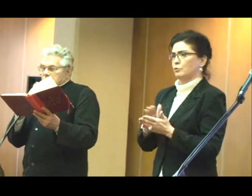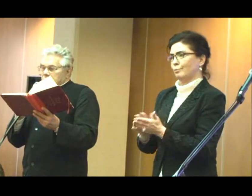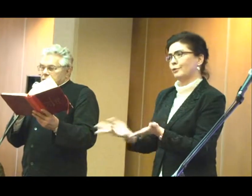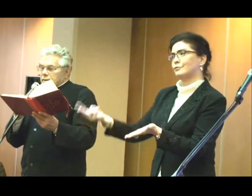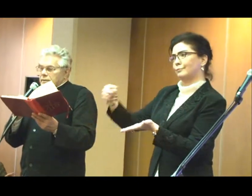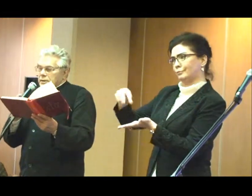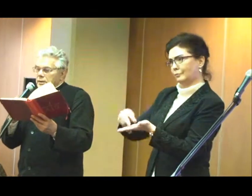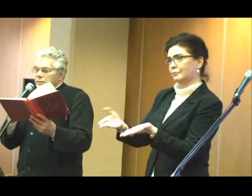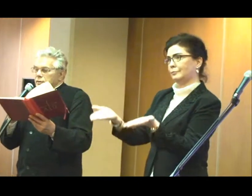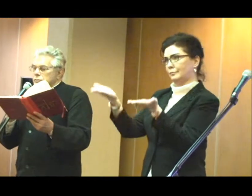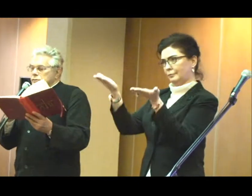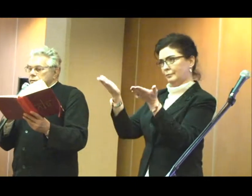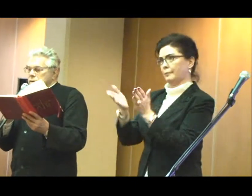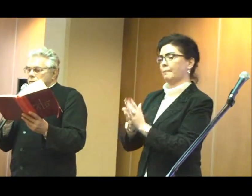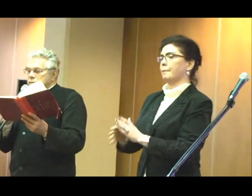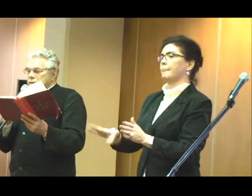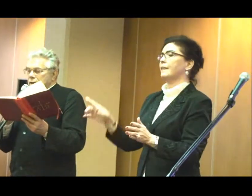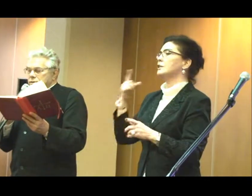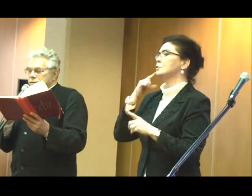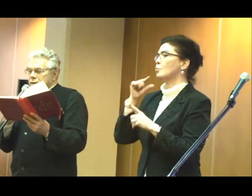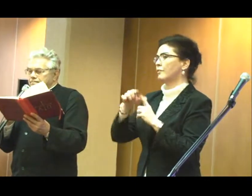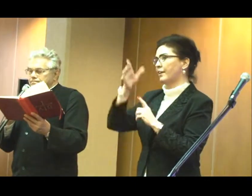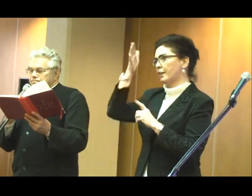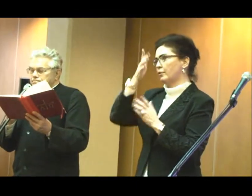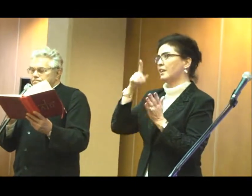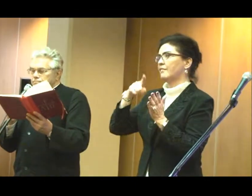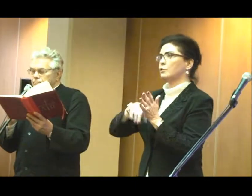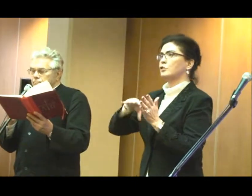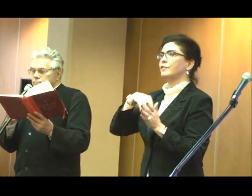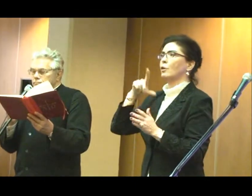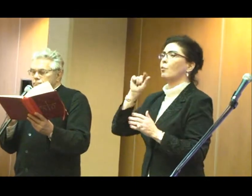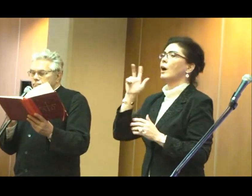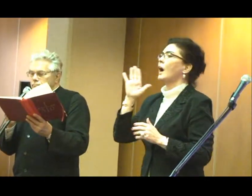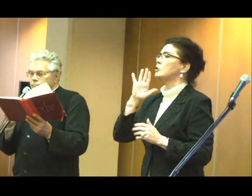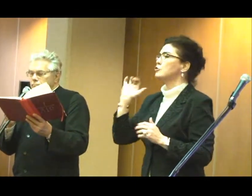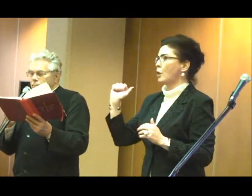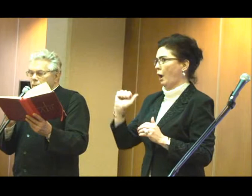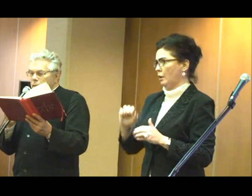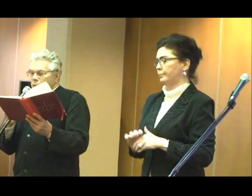Powstańmy. Słowa Ewangelii według świętego Łukasza.